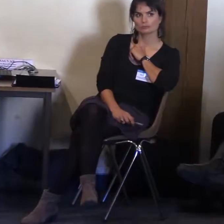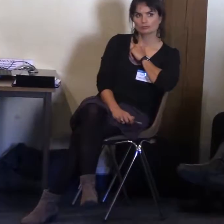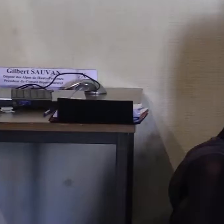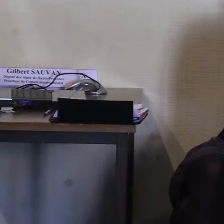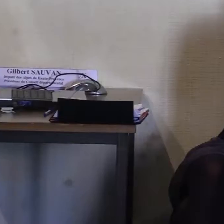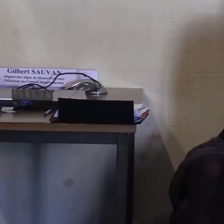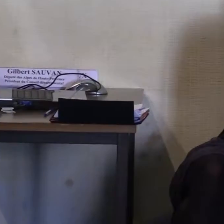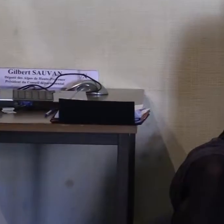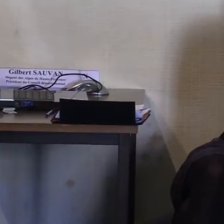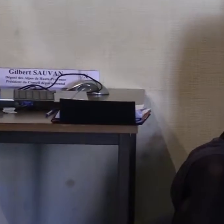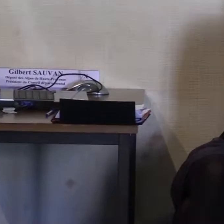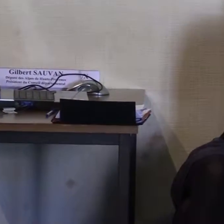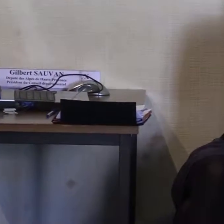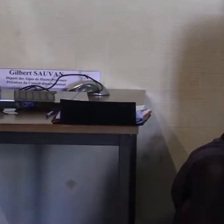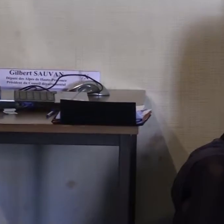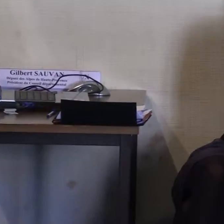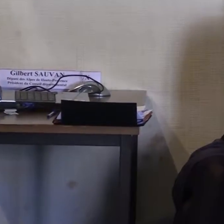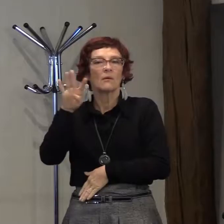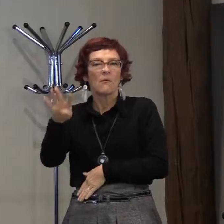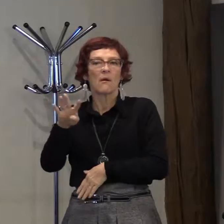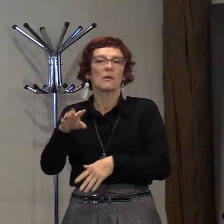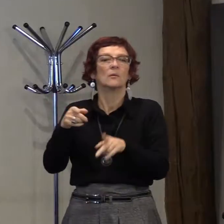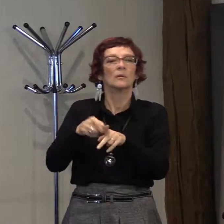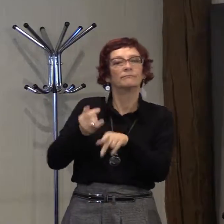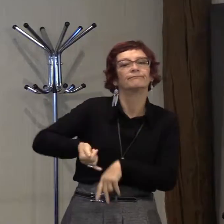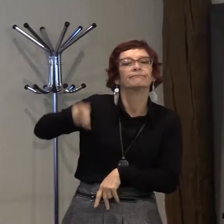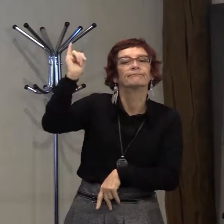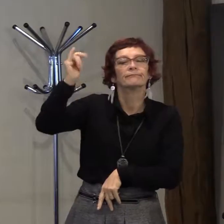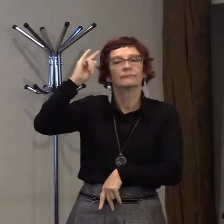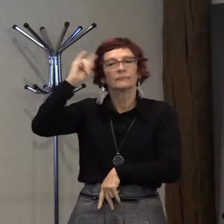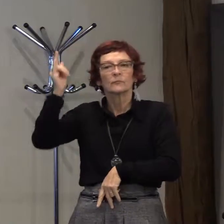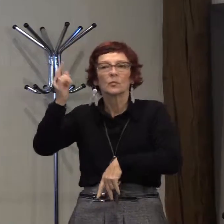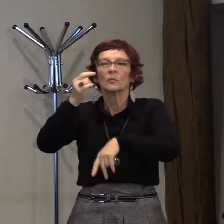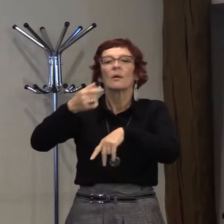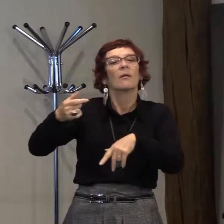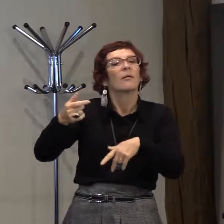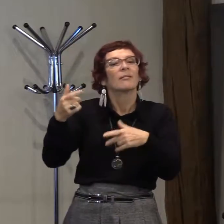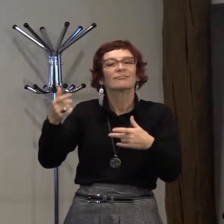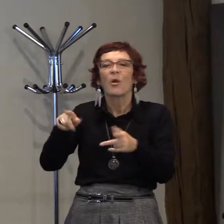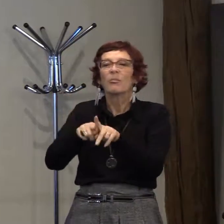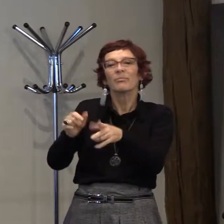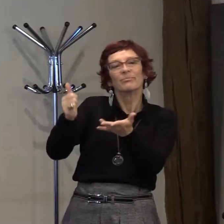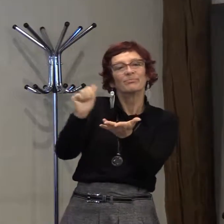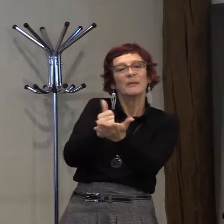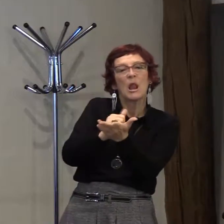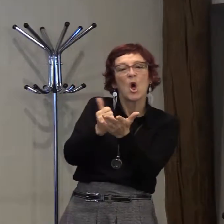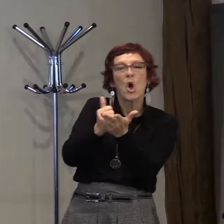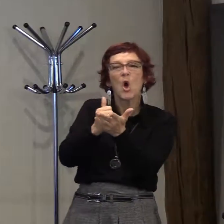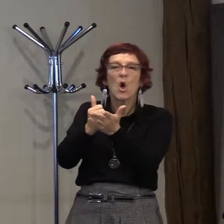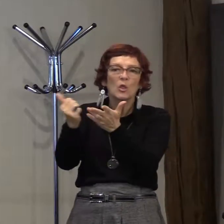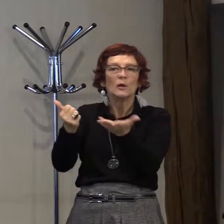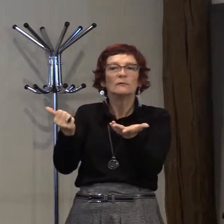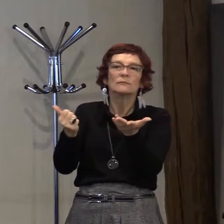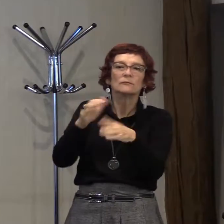de Haute-Provence s'est porté candidat pour être un des 24 territoires pionniers en la matière. Et il a